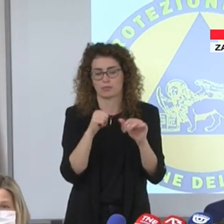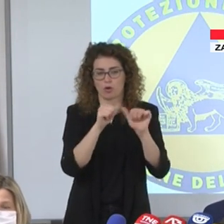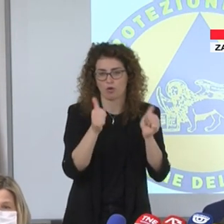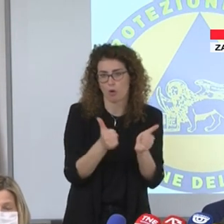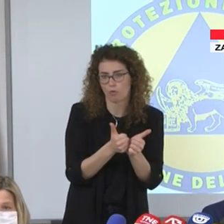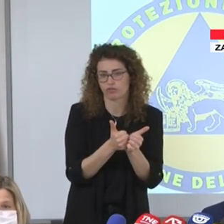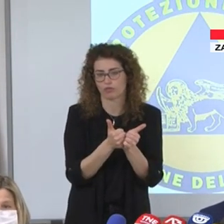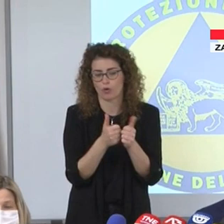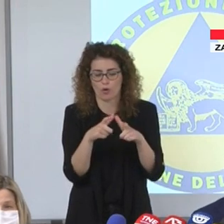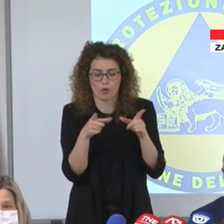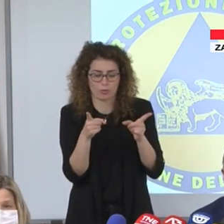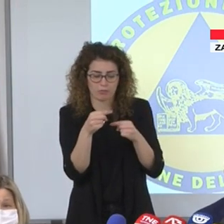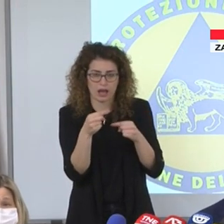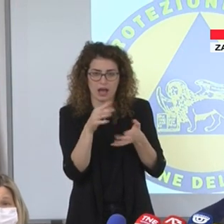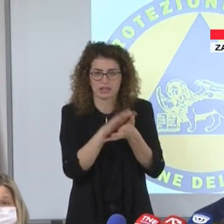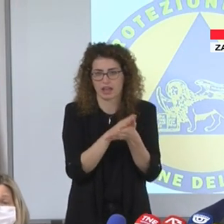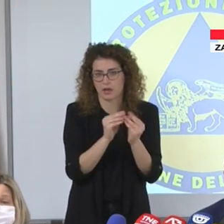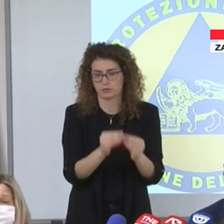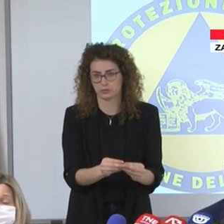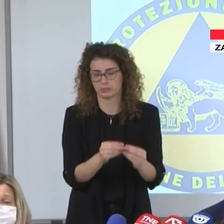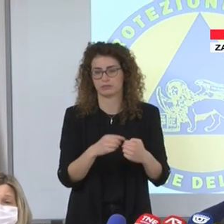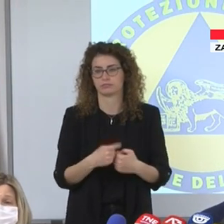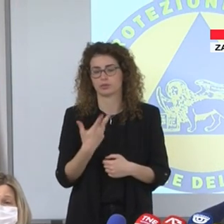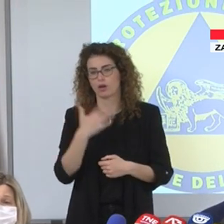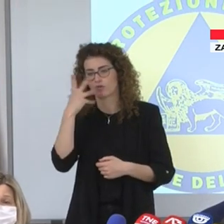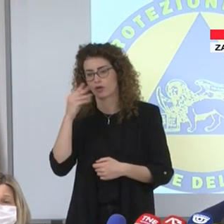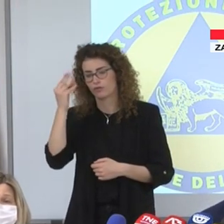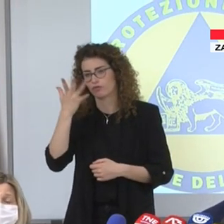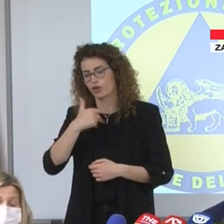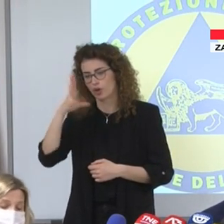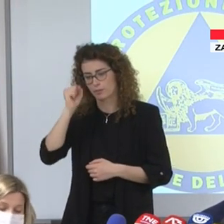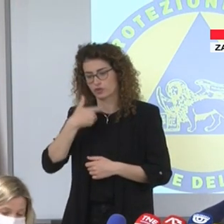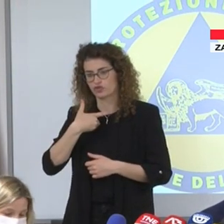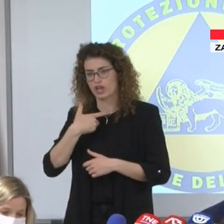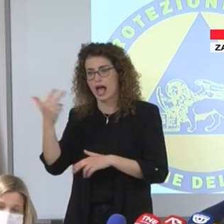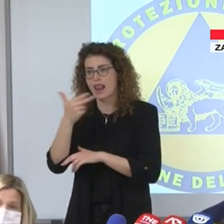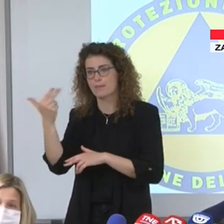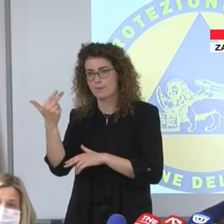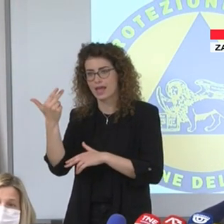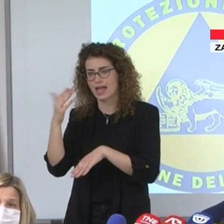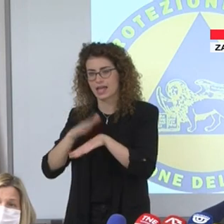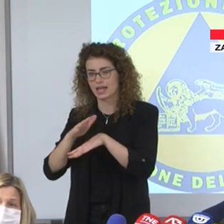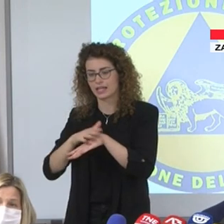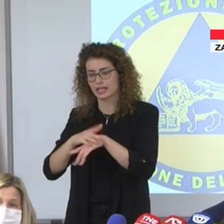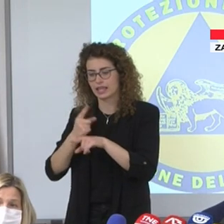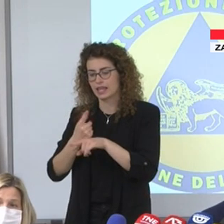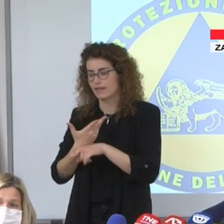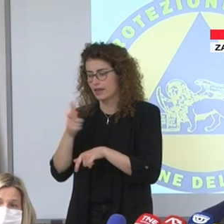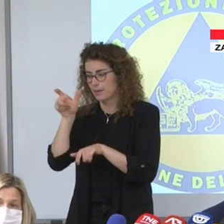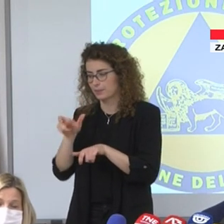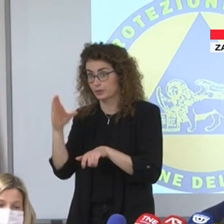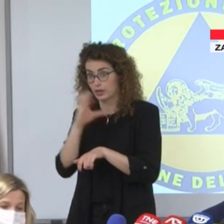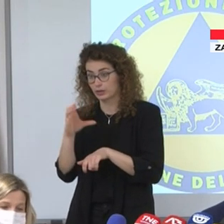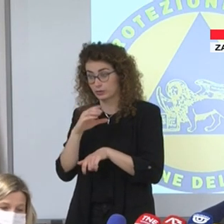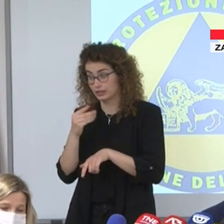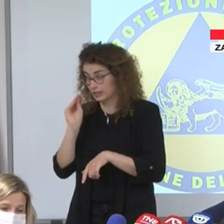insomma. Quindi capiremo. No, perché per esempio ci sono anche albergatori che ci hanno chiesto se devono essere loro a chiederlo al turista che viene